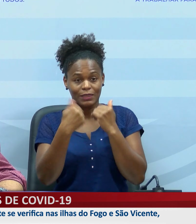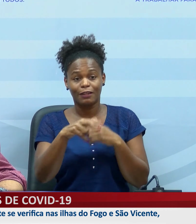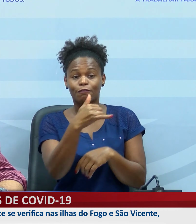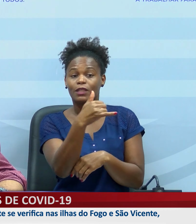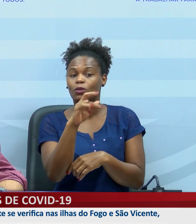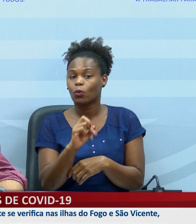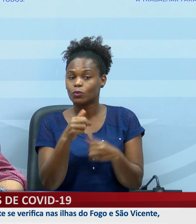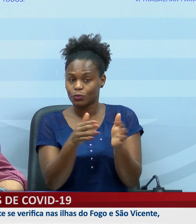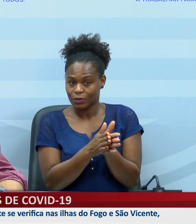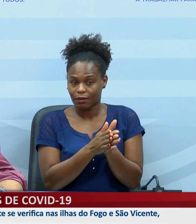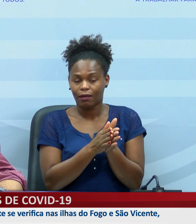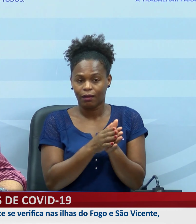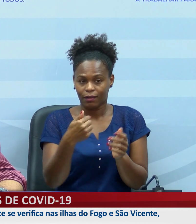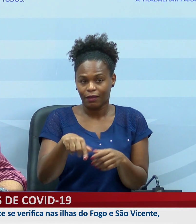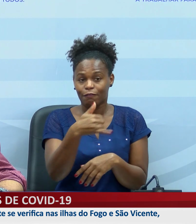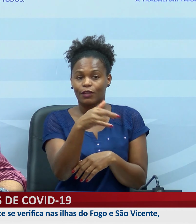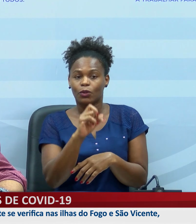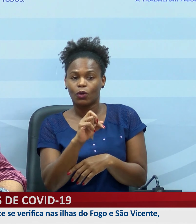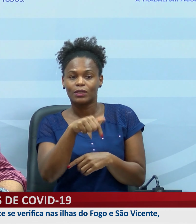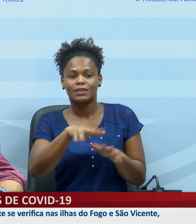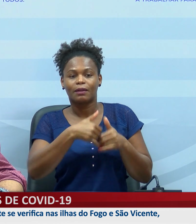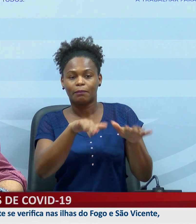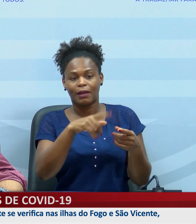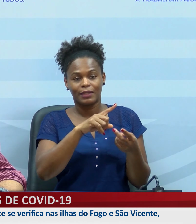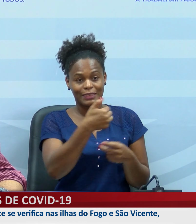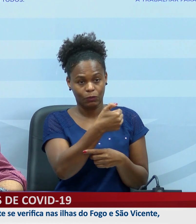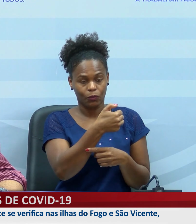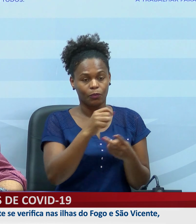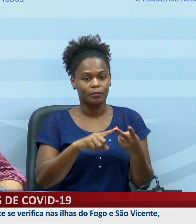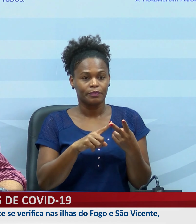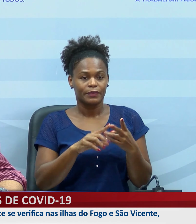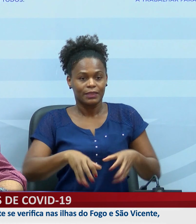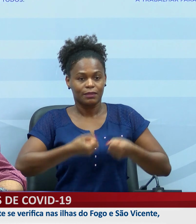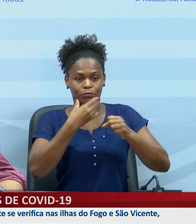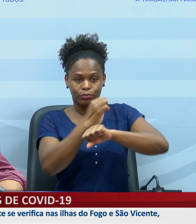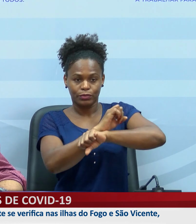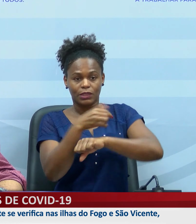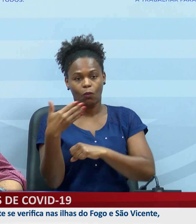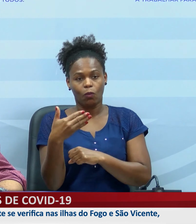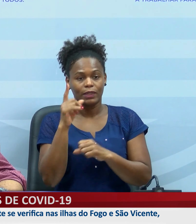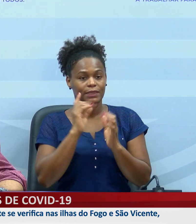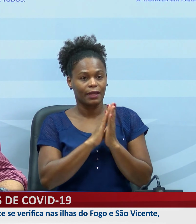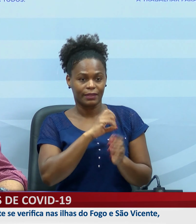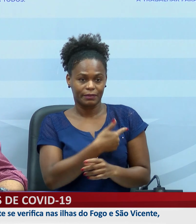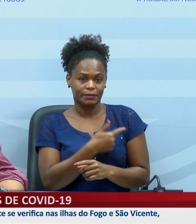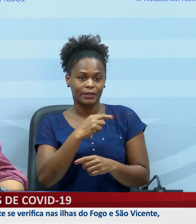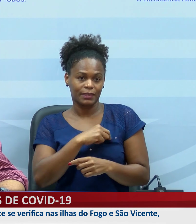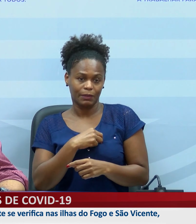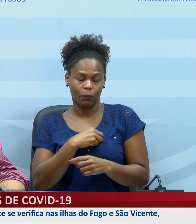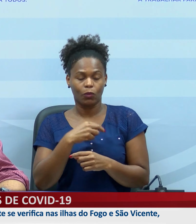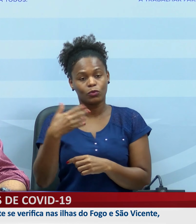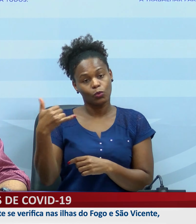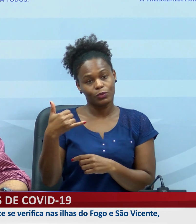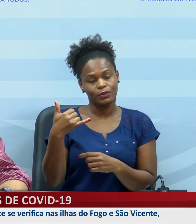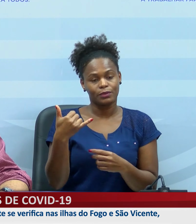28, um total de 28, Praia com 5, Ribeira Grande de Santiago 1, Santa Catarina de Santiago